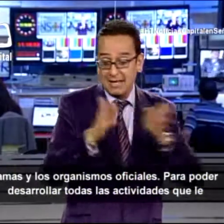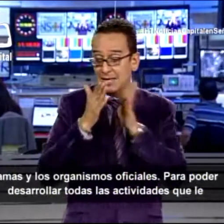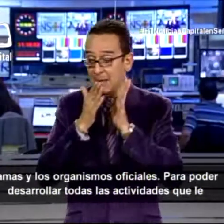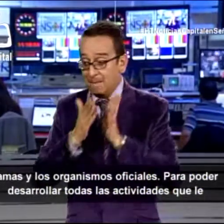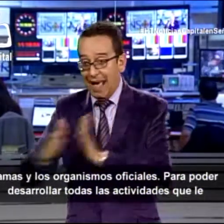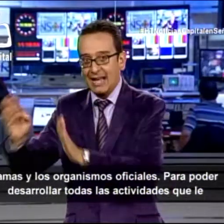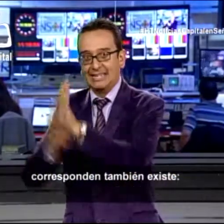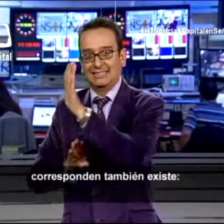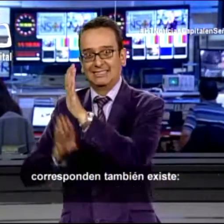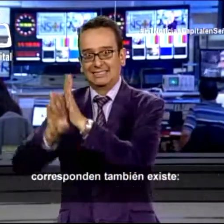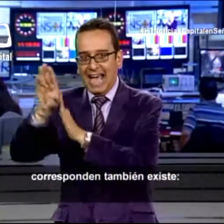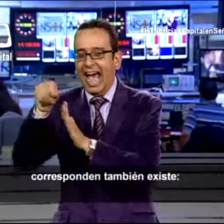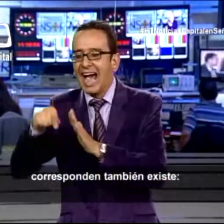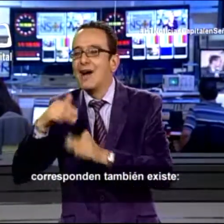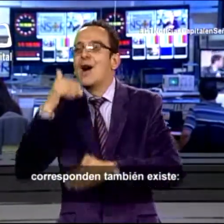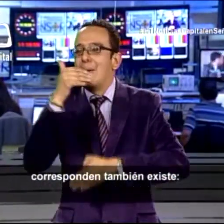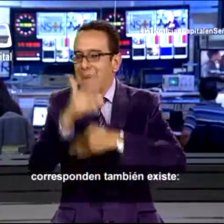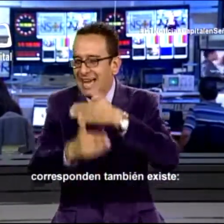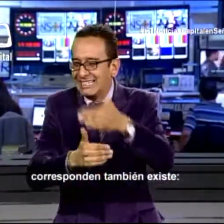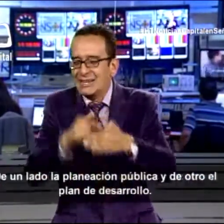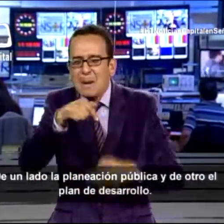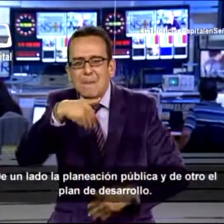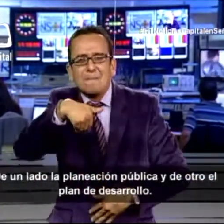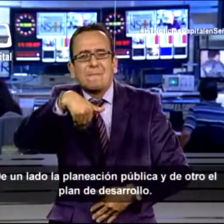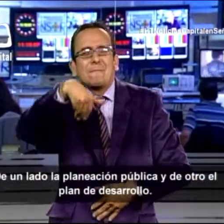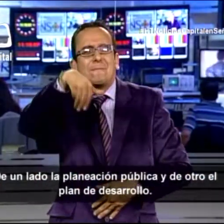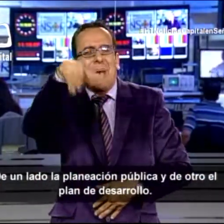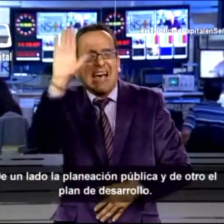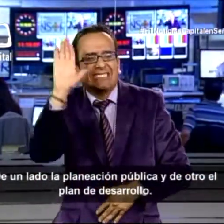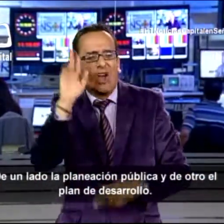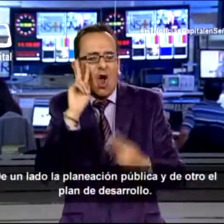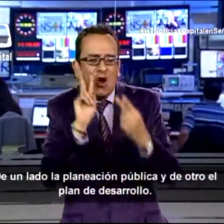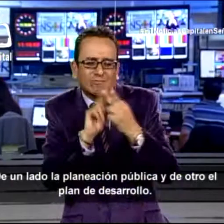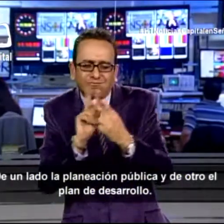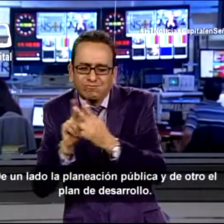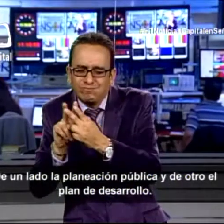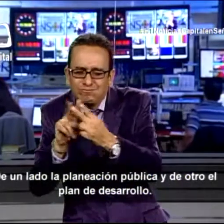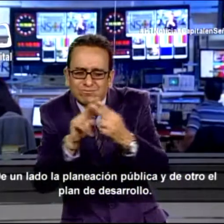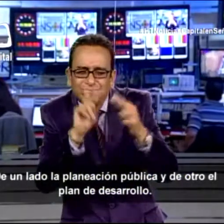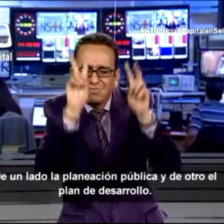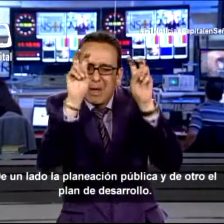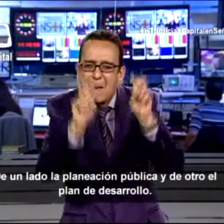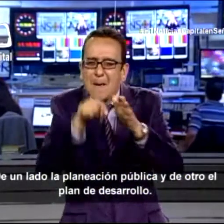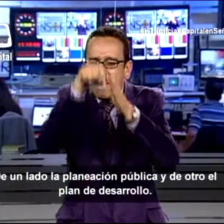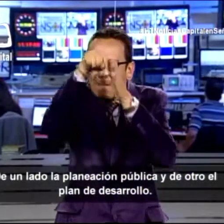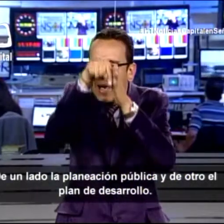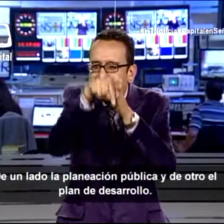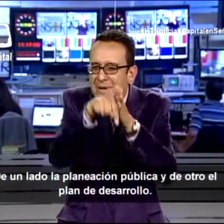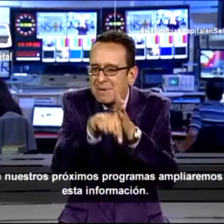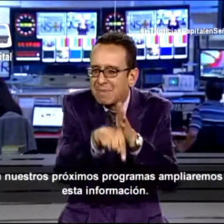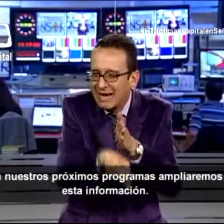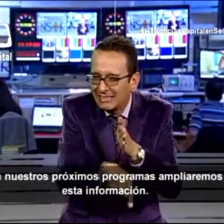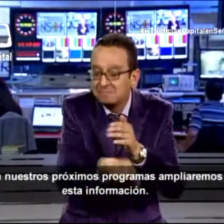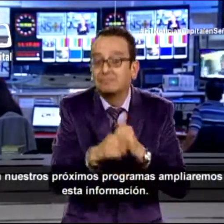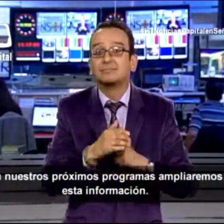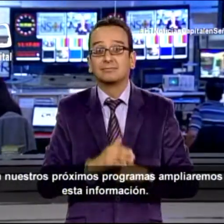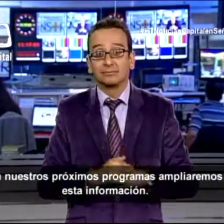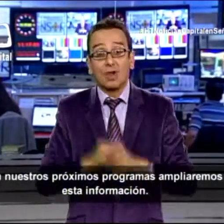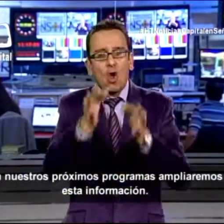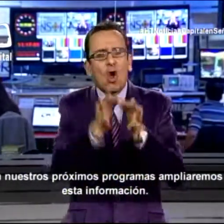que le corresponden, también existen. De un lado la planeación pública y del otro lado el plan de desarrollo. En nuestros próximos